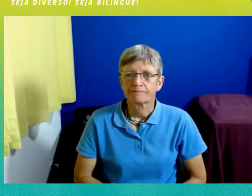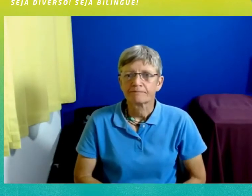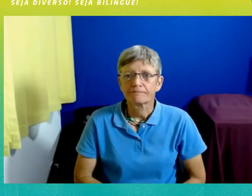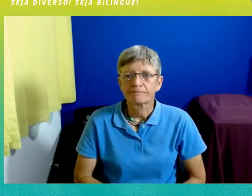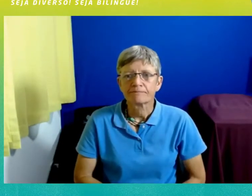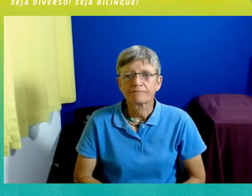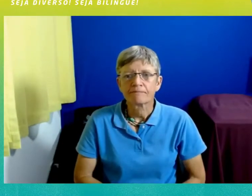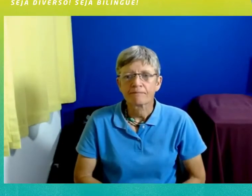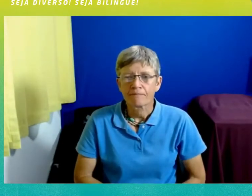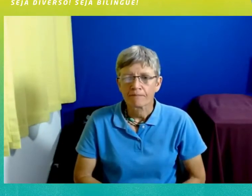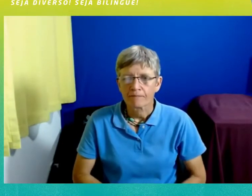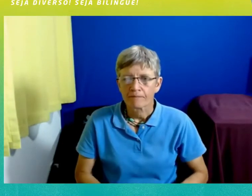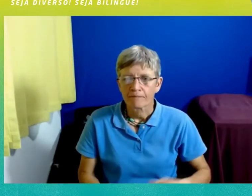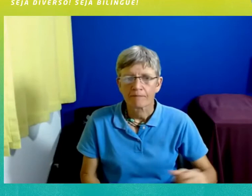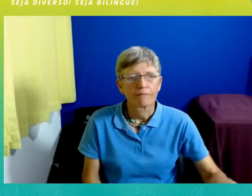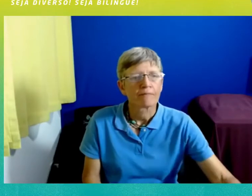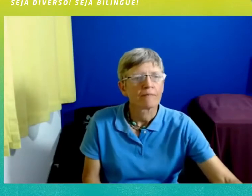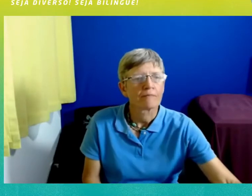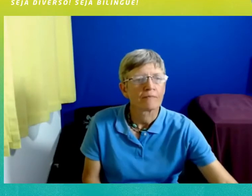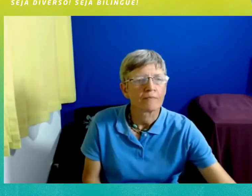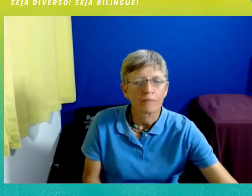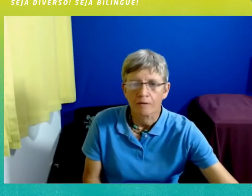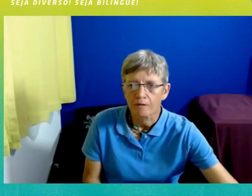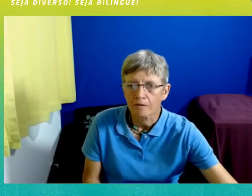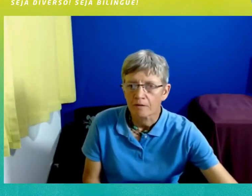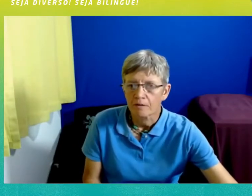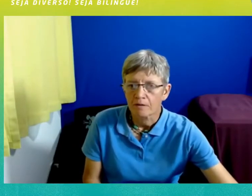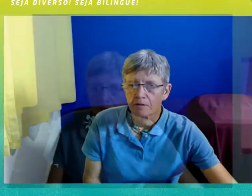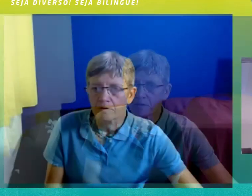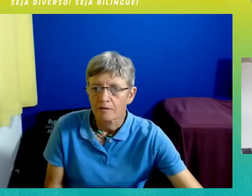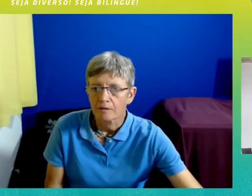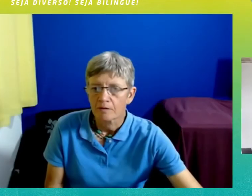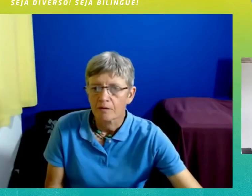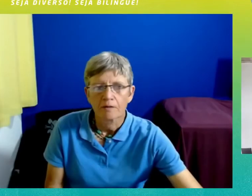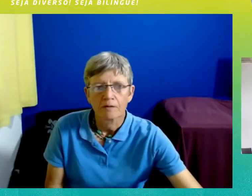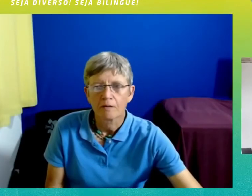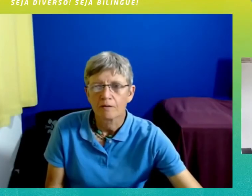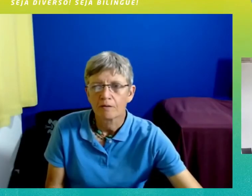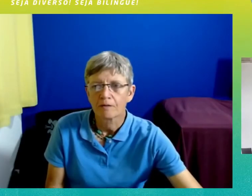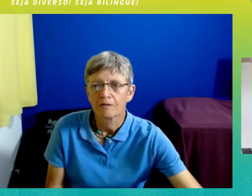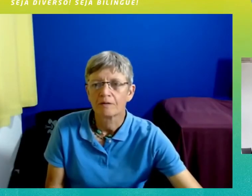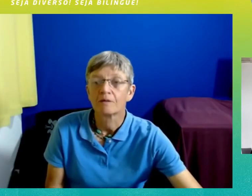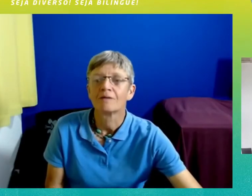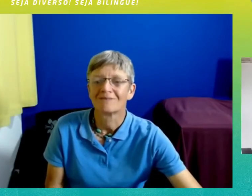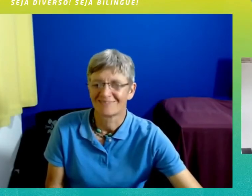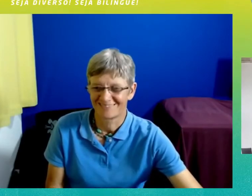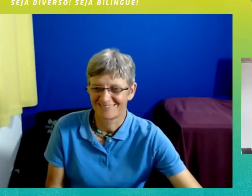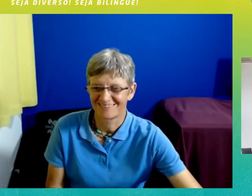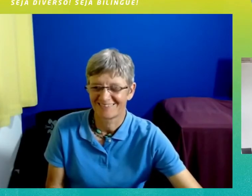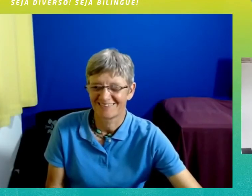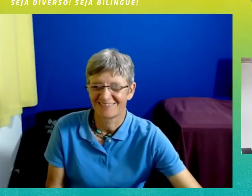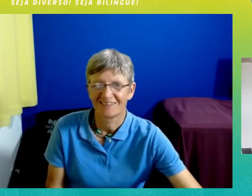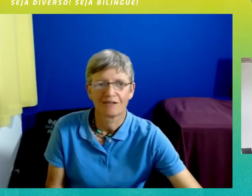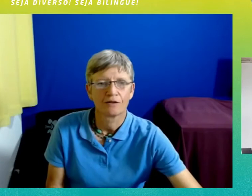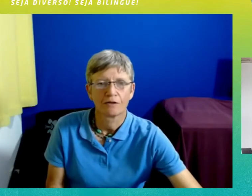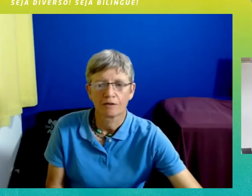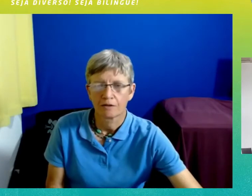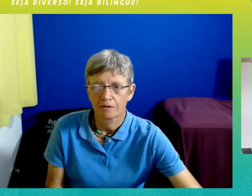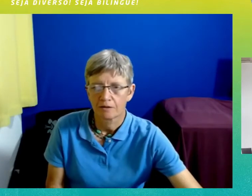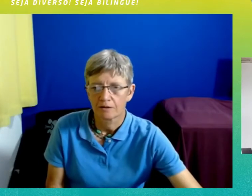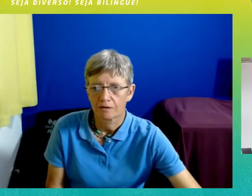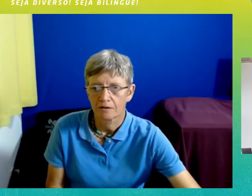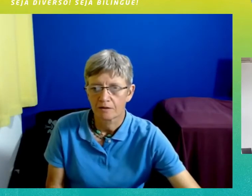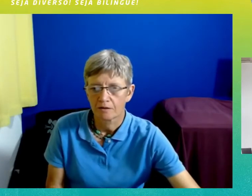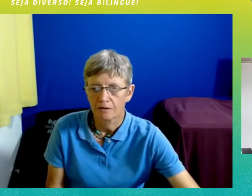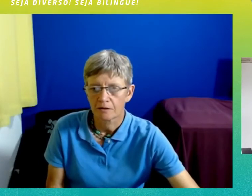Outra pergunta, pergunta 3. Pensando no currículo da escola, como o professor pode